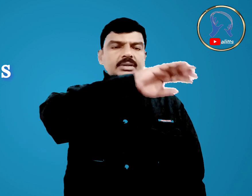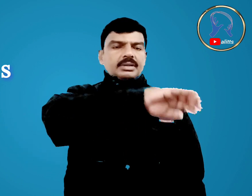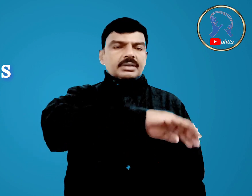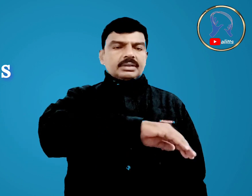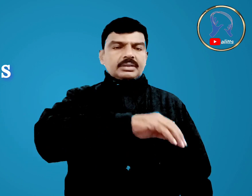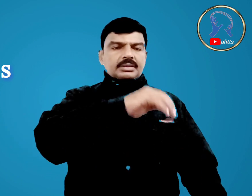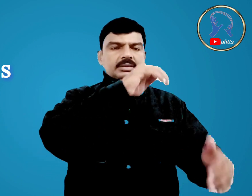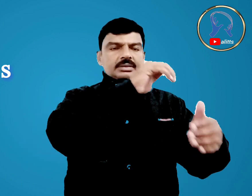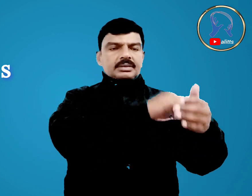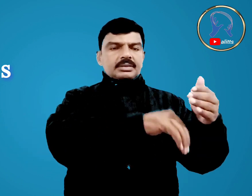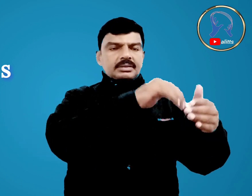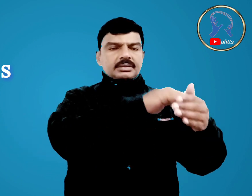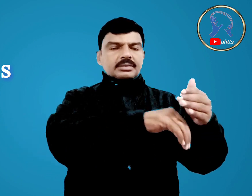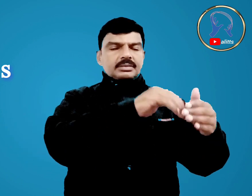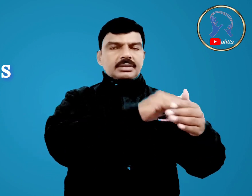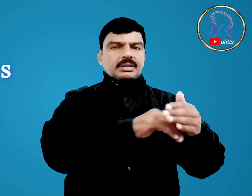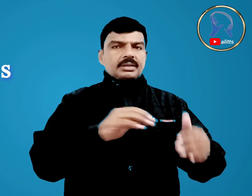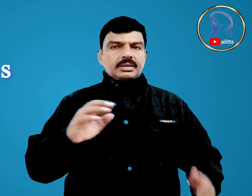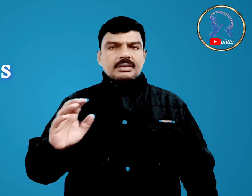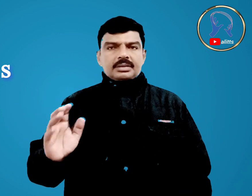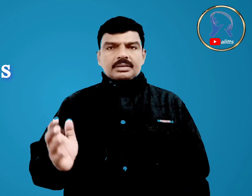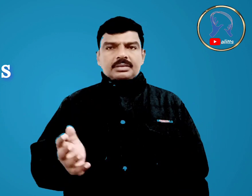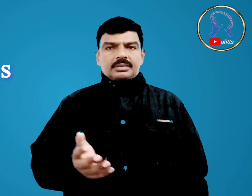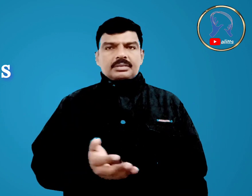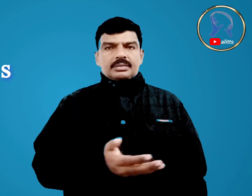पहाड़ खुदाई और